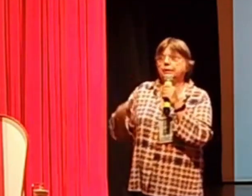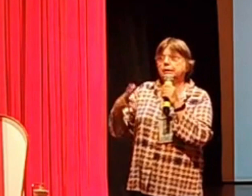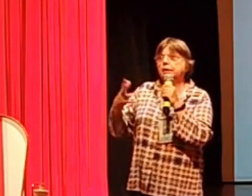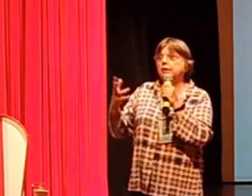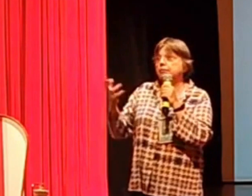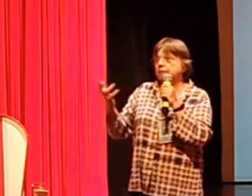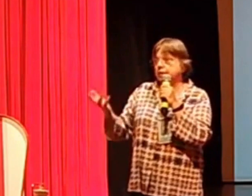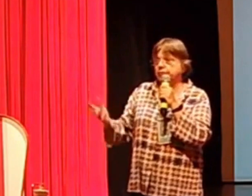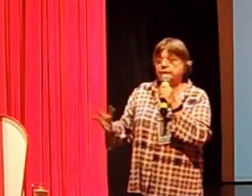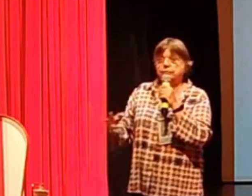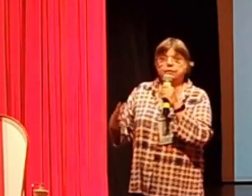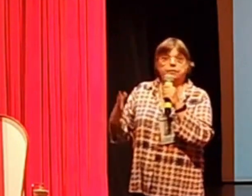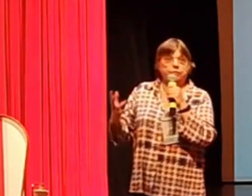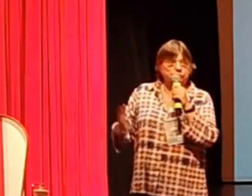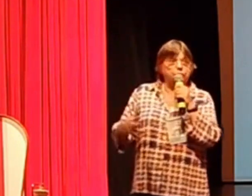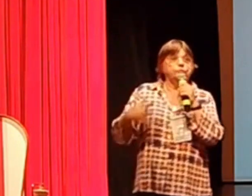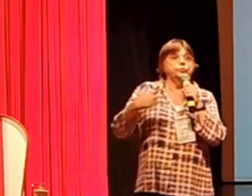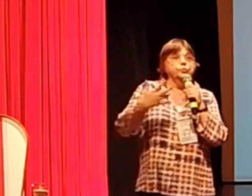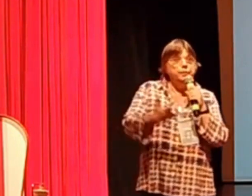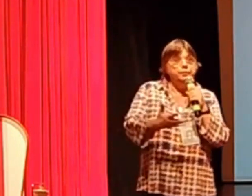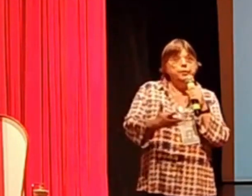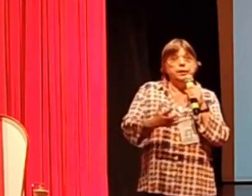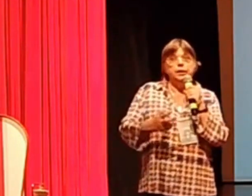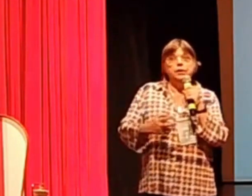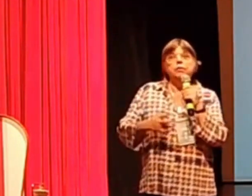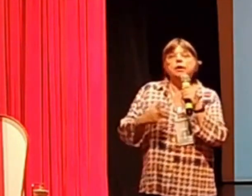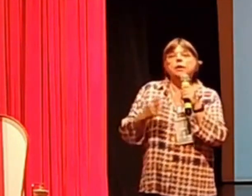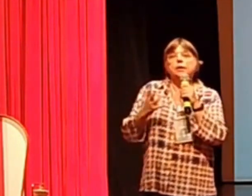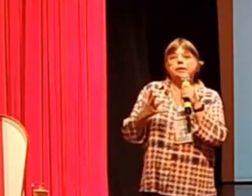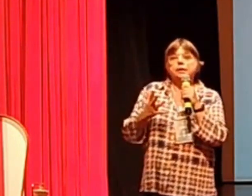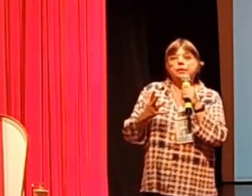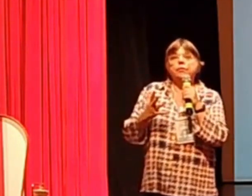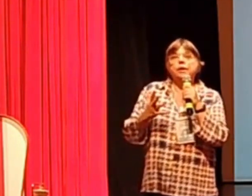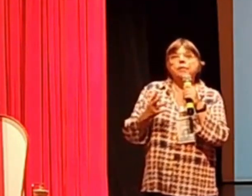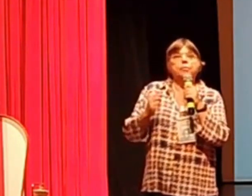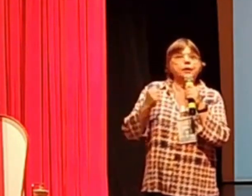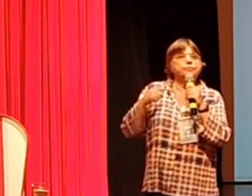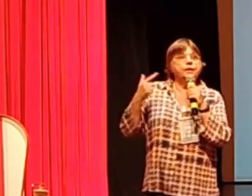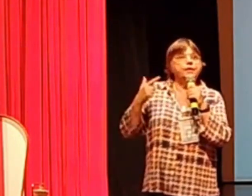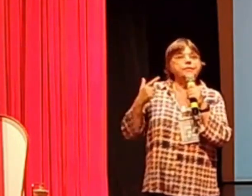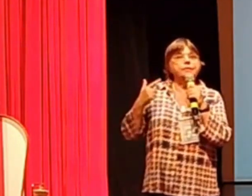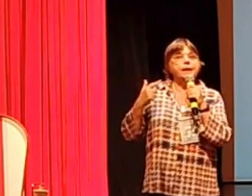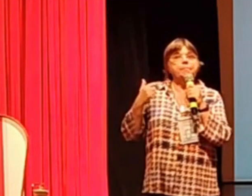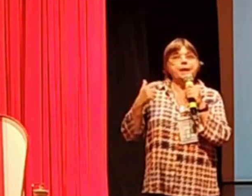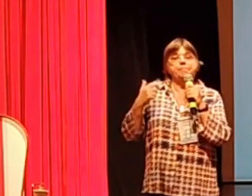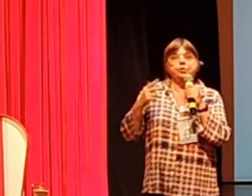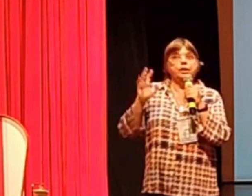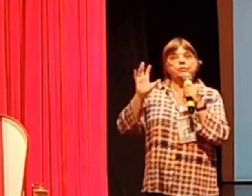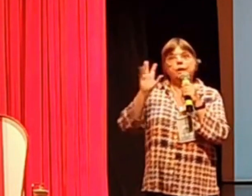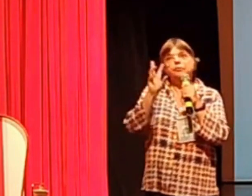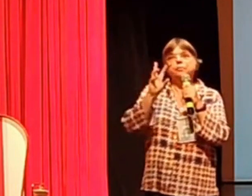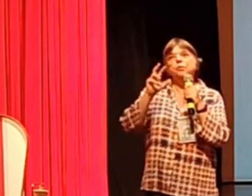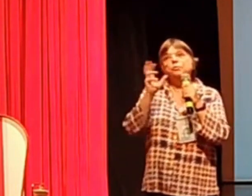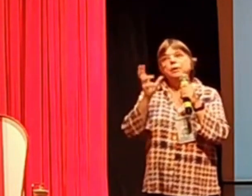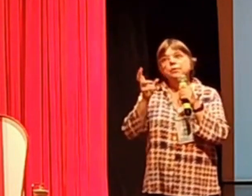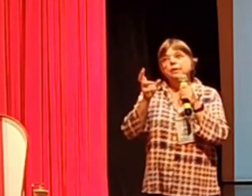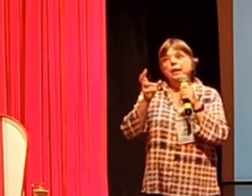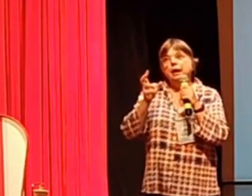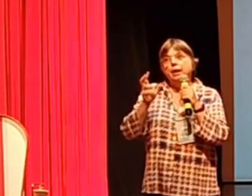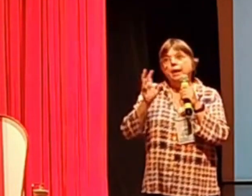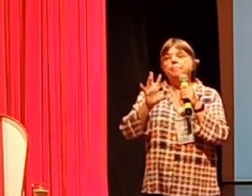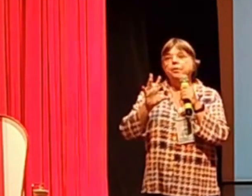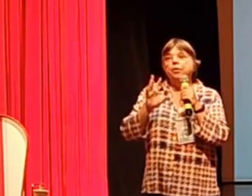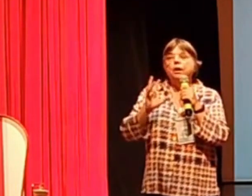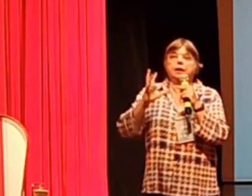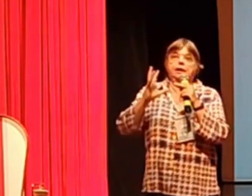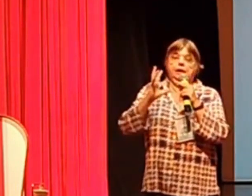continua aumentando, né? Faz o exercício e continua piorando. Então, porque às vezes a piora não é diminuir o